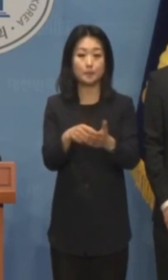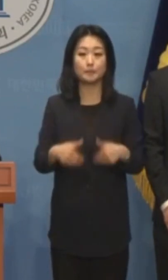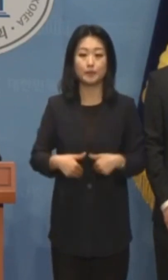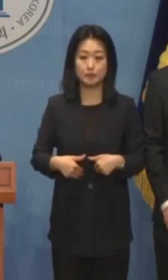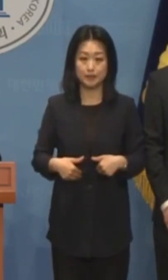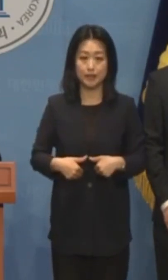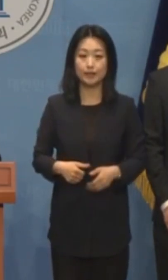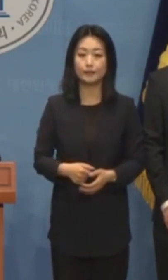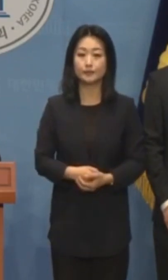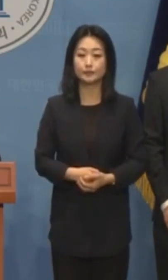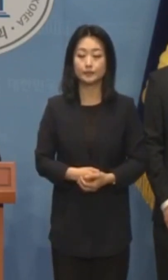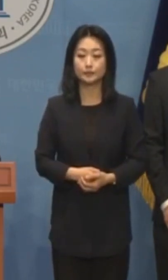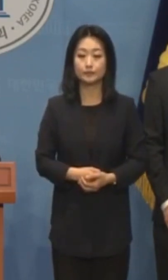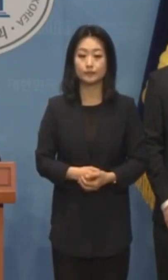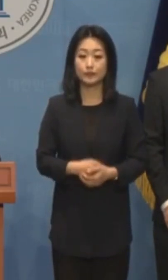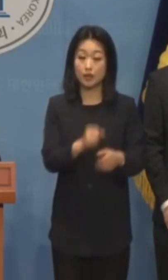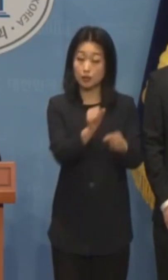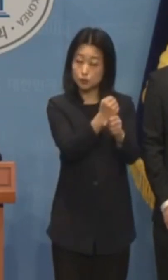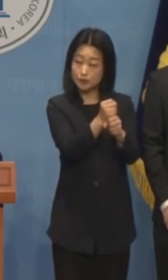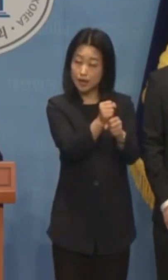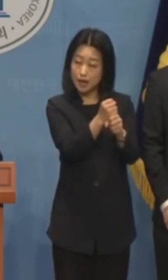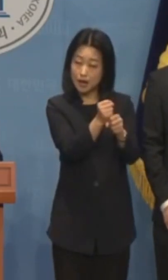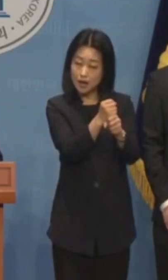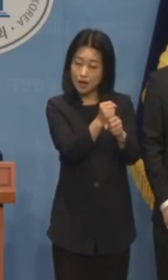불가피했습니다. 아무리 조작한